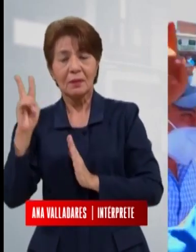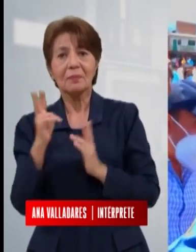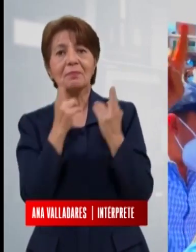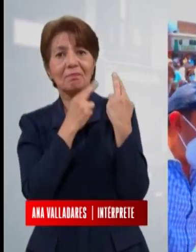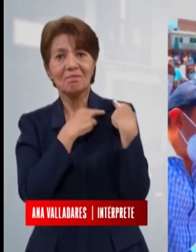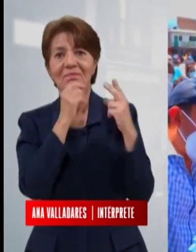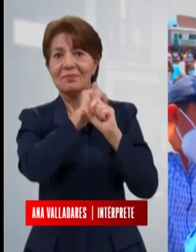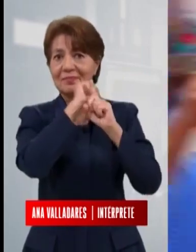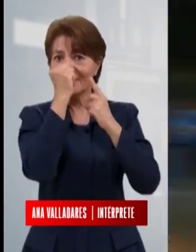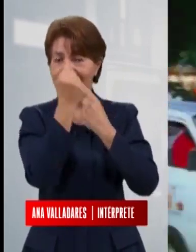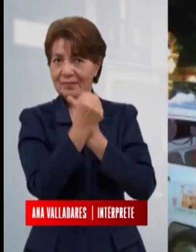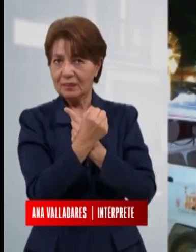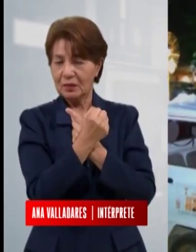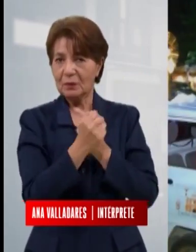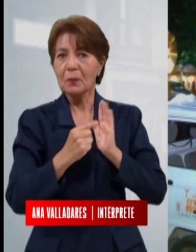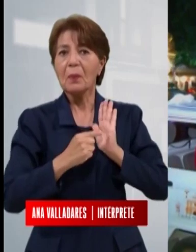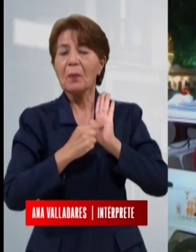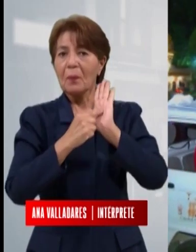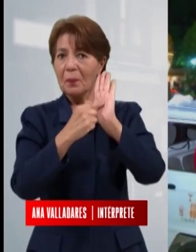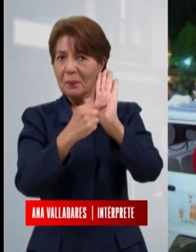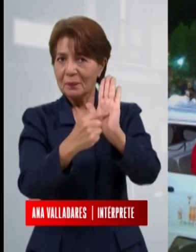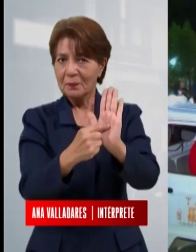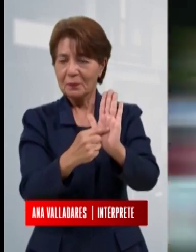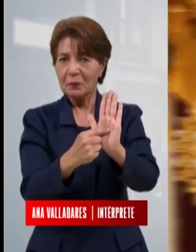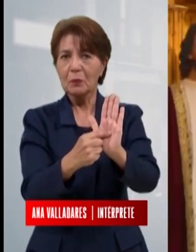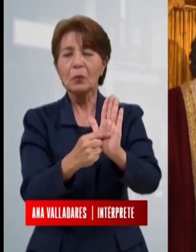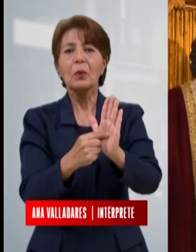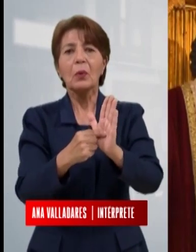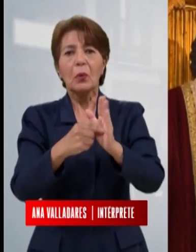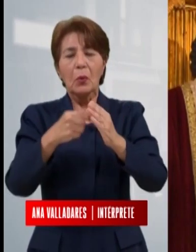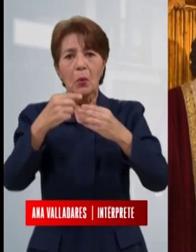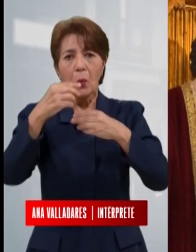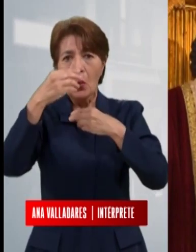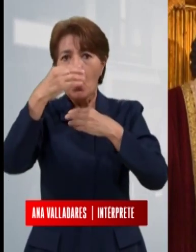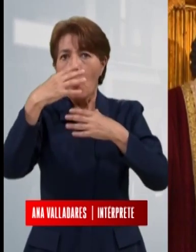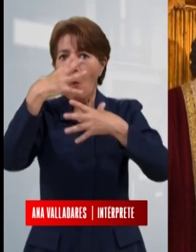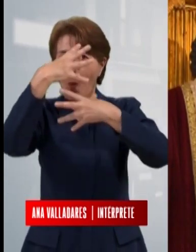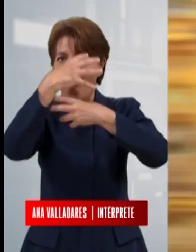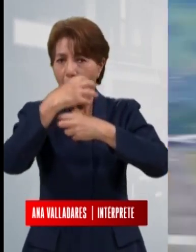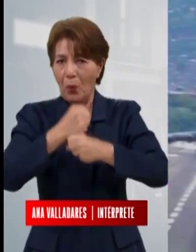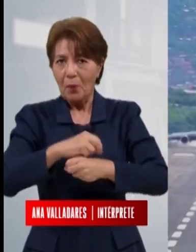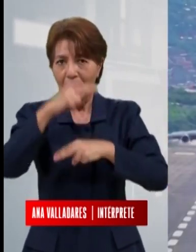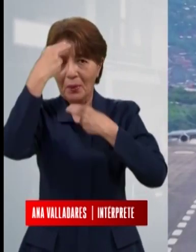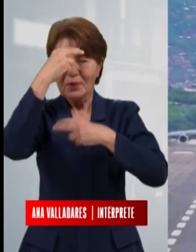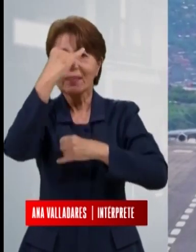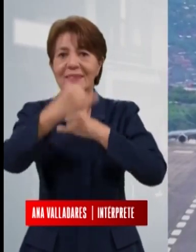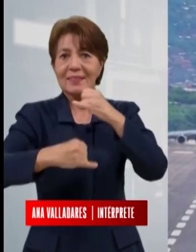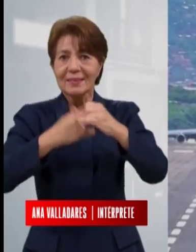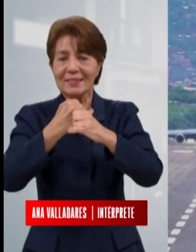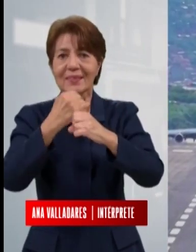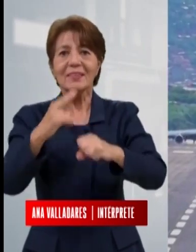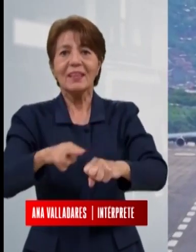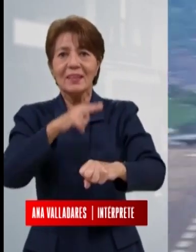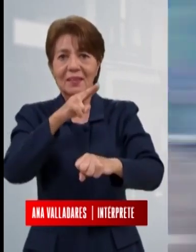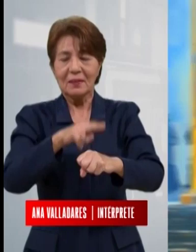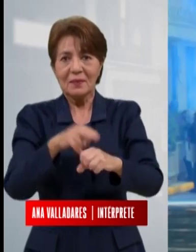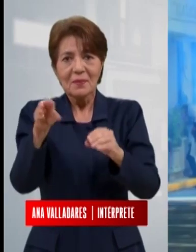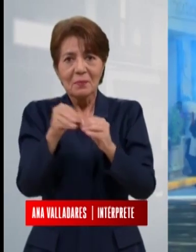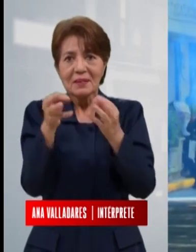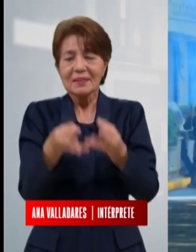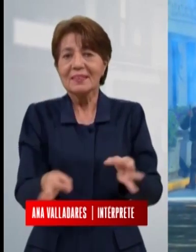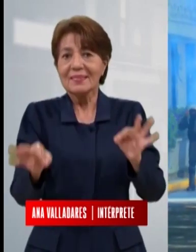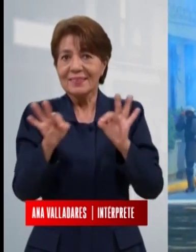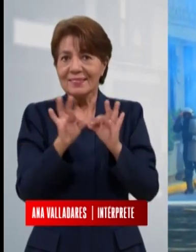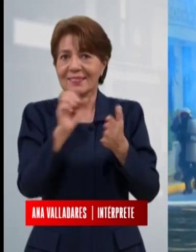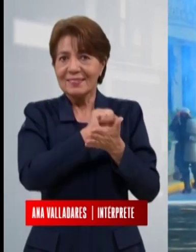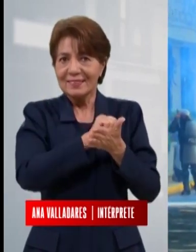social a continuación le presentamos un resumen de lo nacional e internacional más importante de la